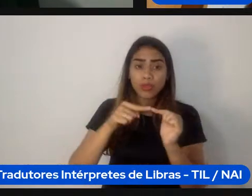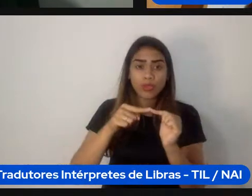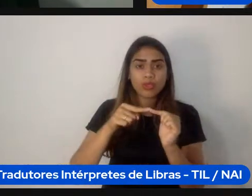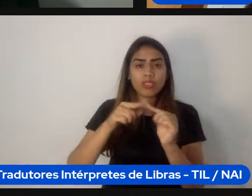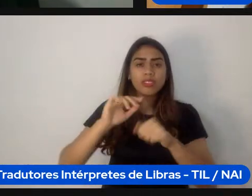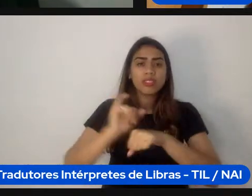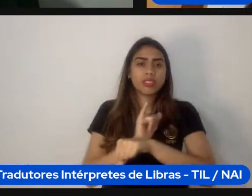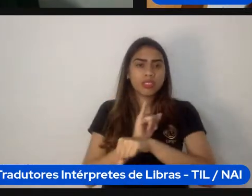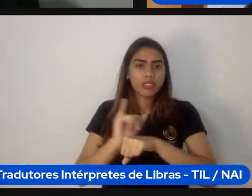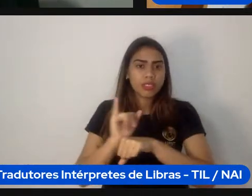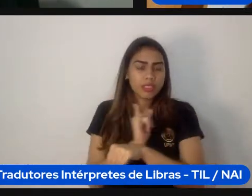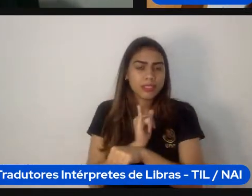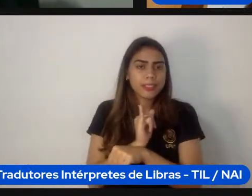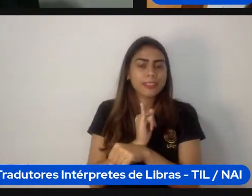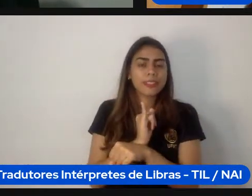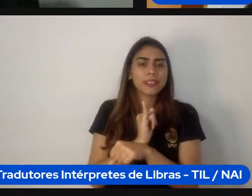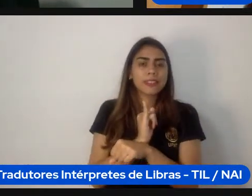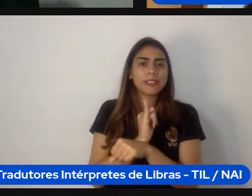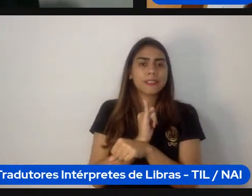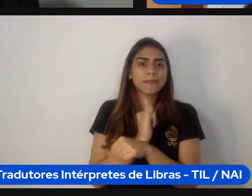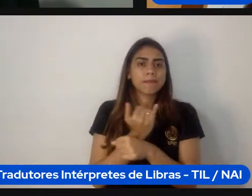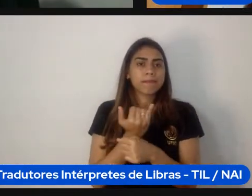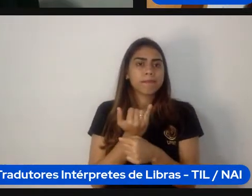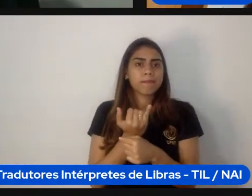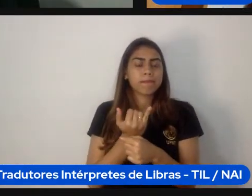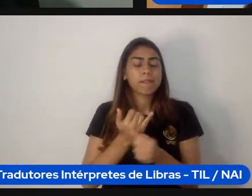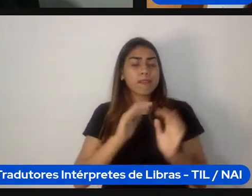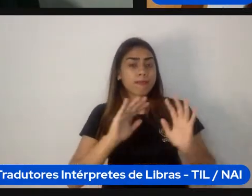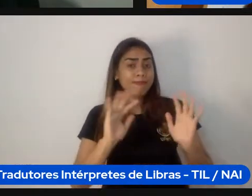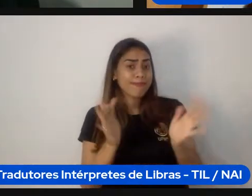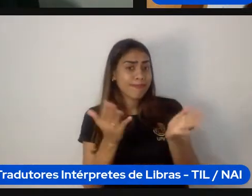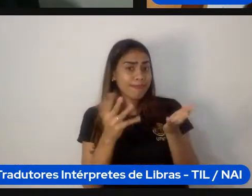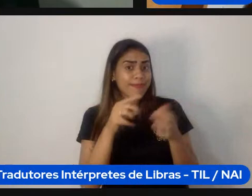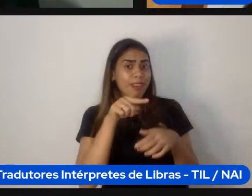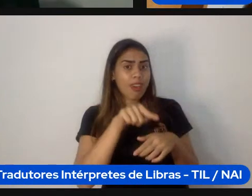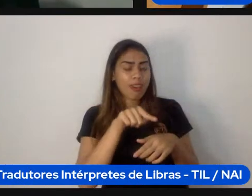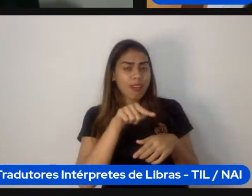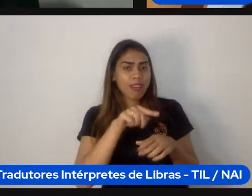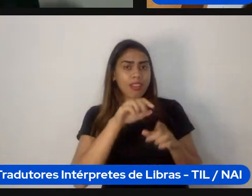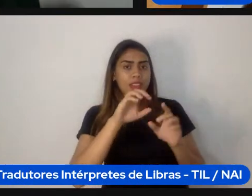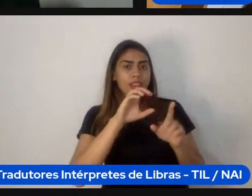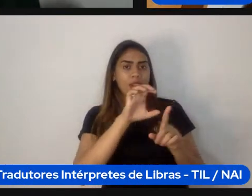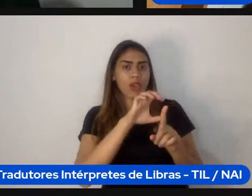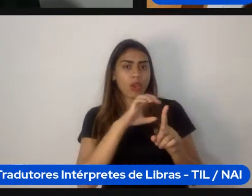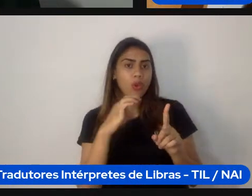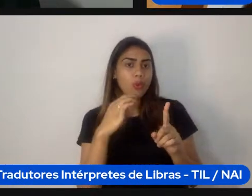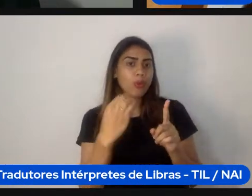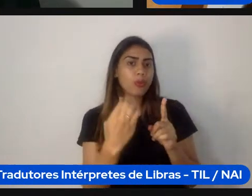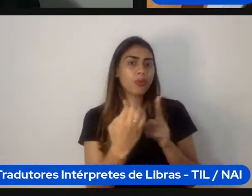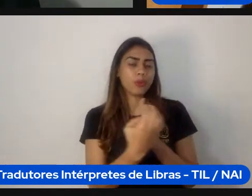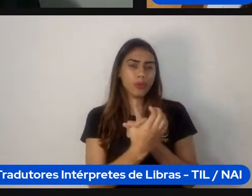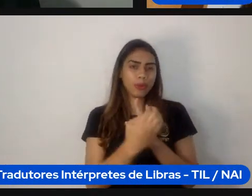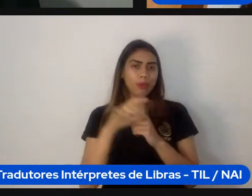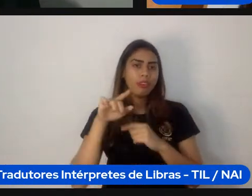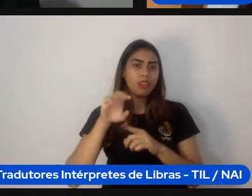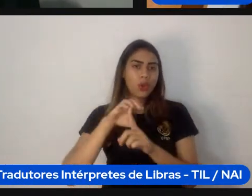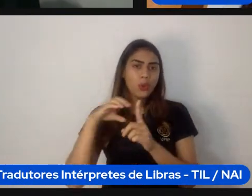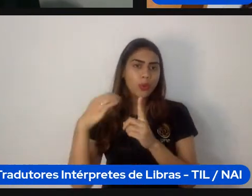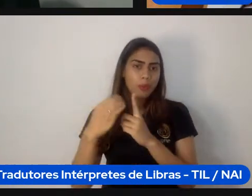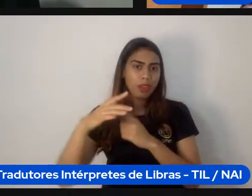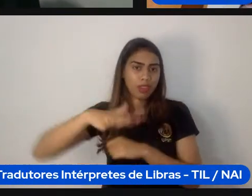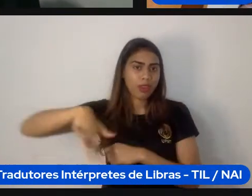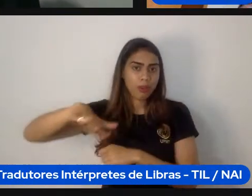tentar sensibilizar para que a comunidade acadêmica, de alguma forma,